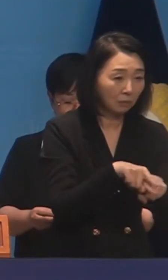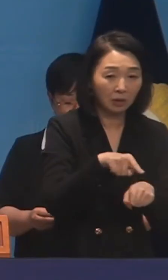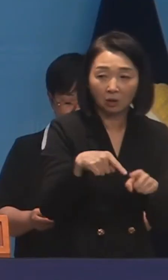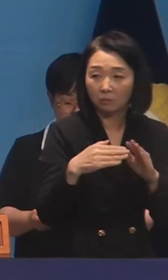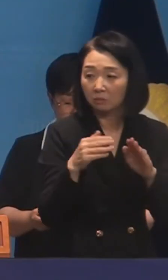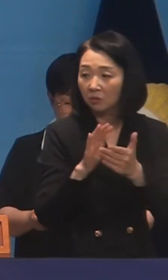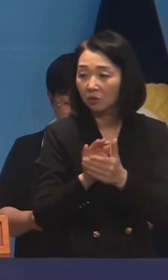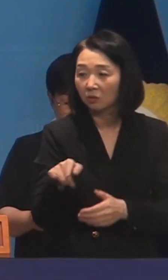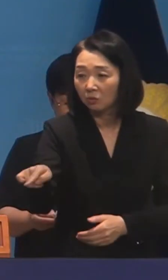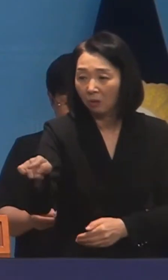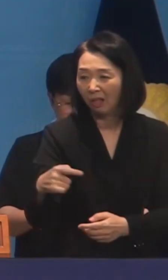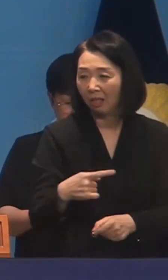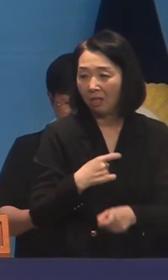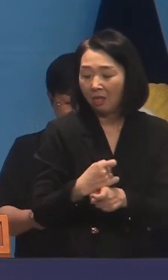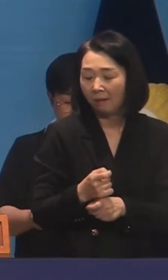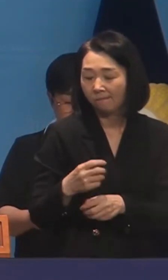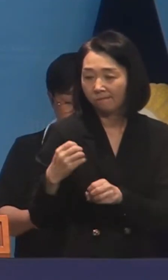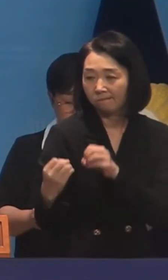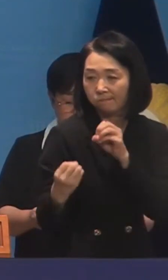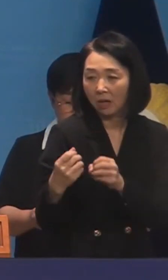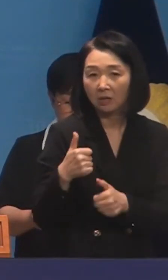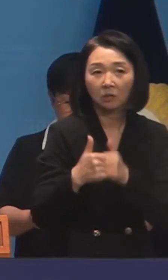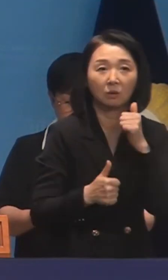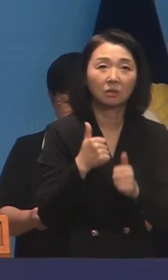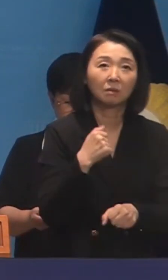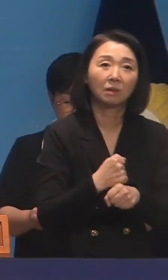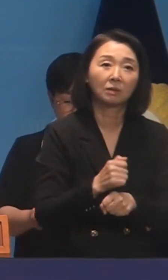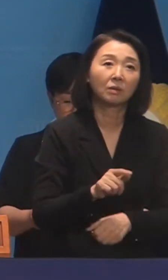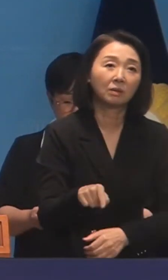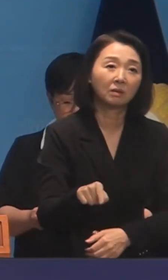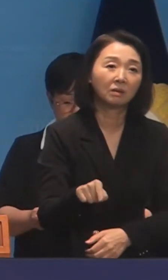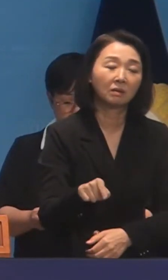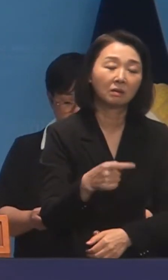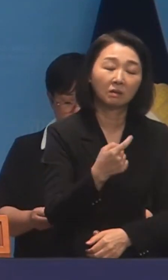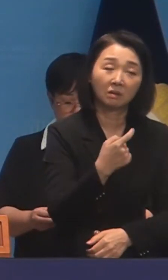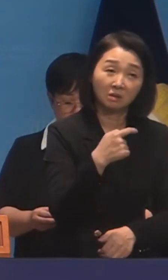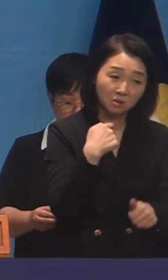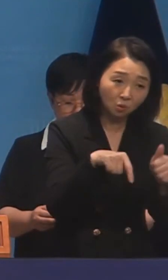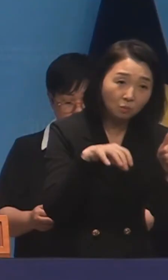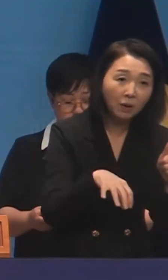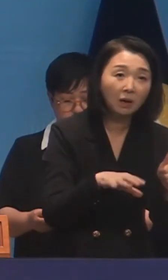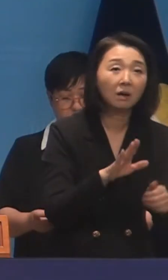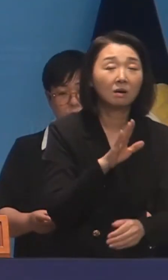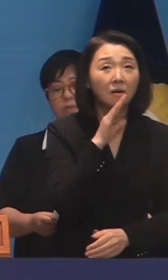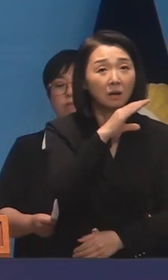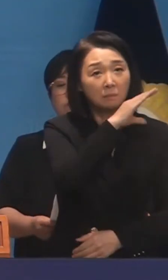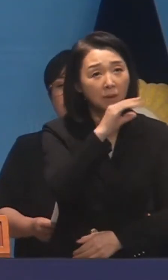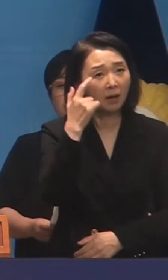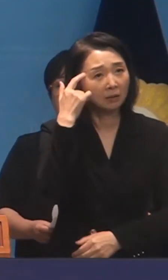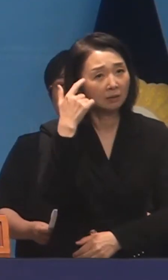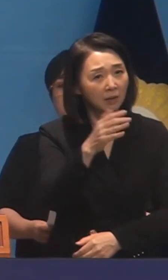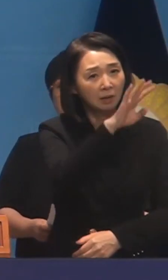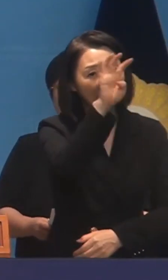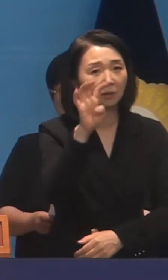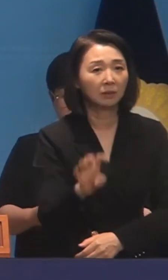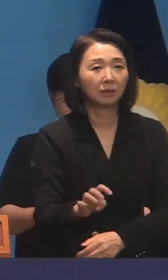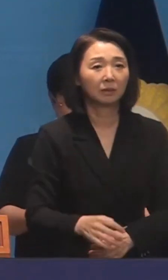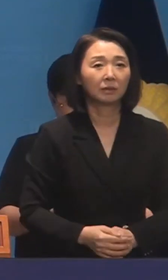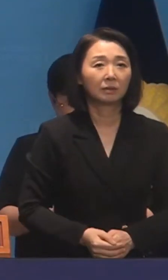옆집 친구와 적대감 가득한 경쟁을 하게 만드는 이런 교육이 과연 올바른 것일까요?